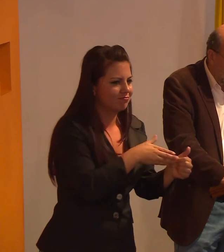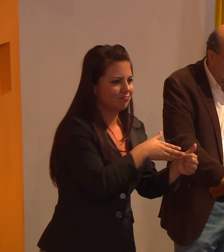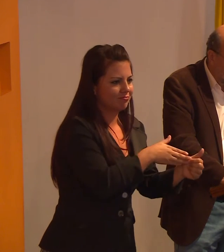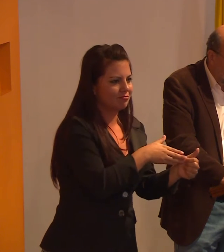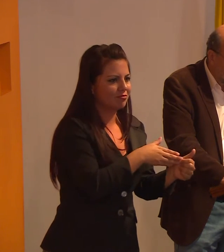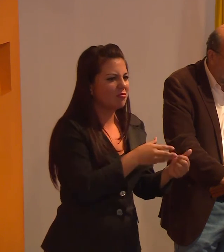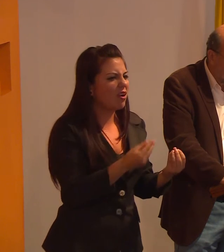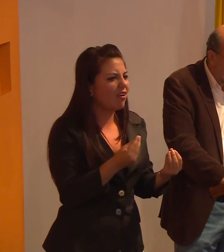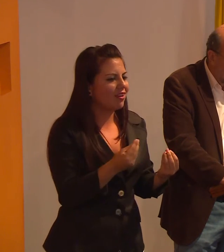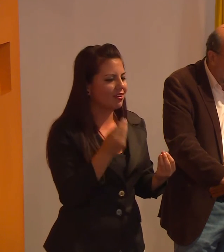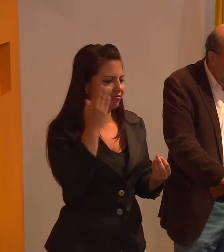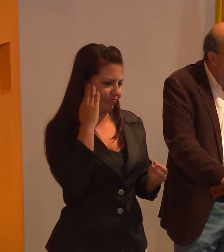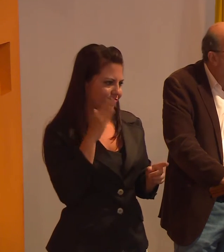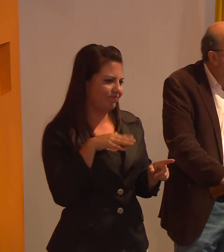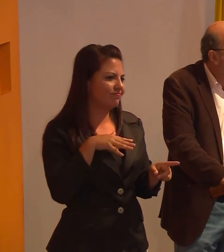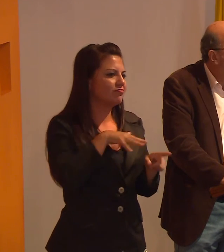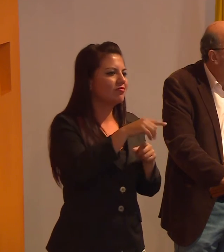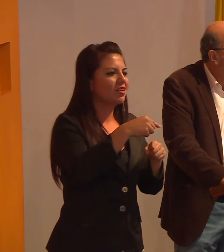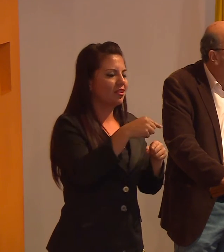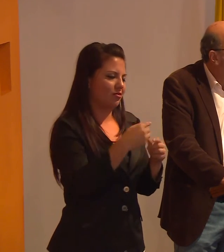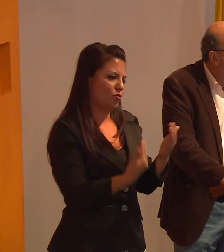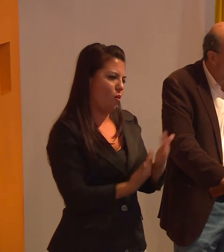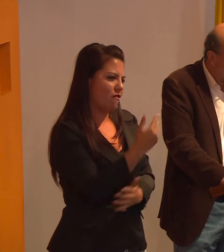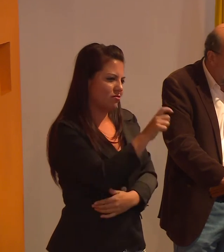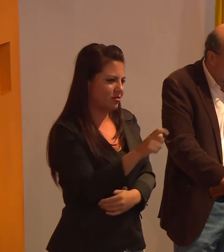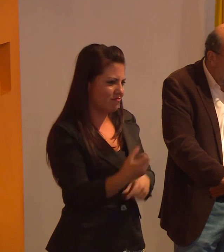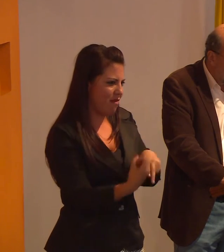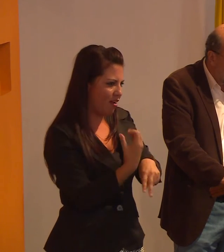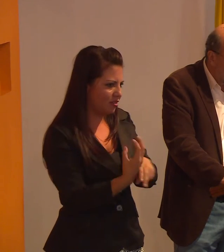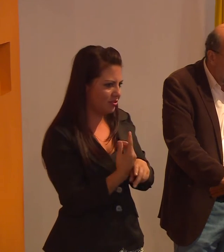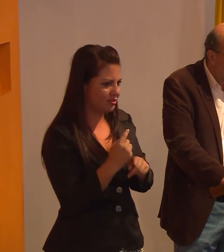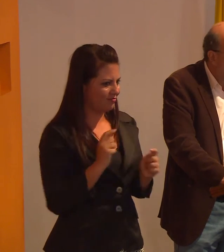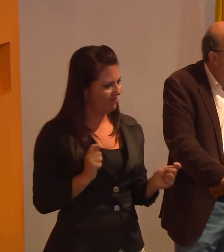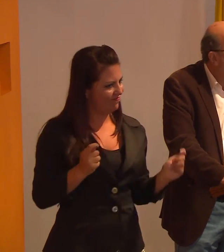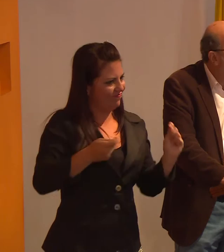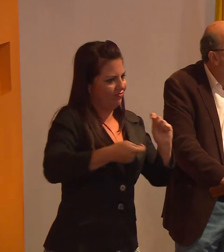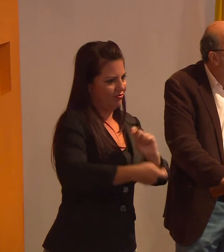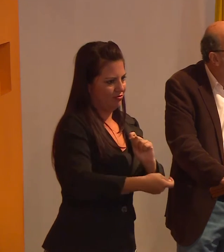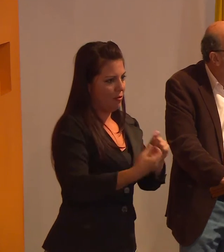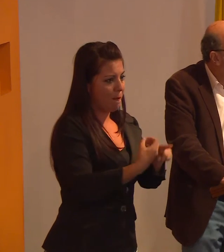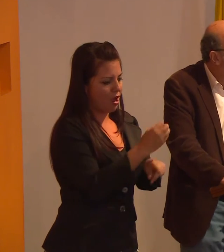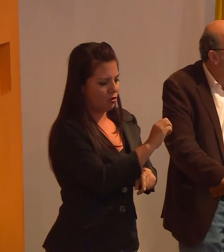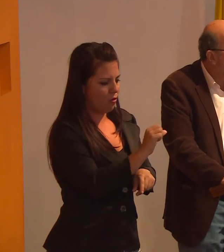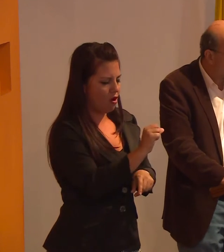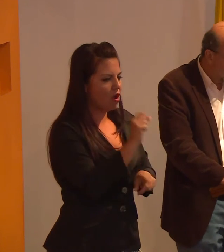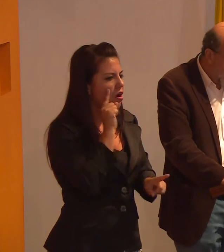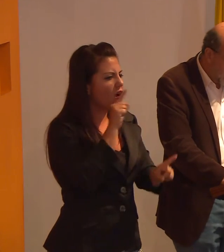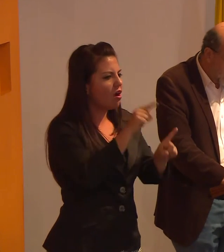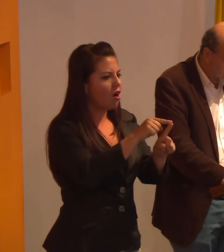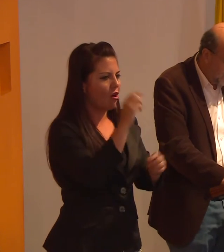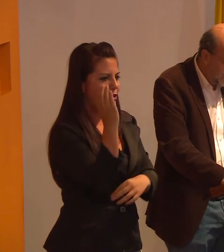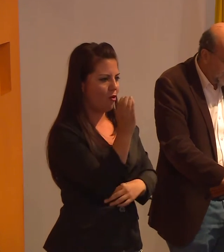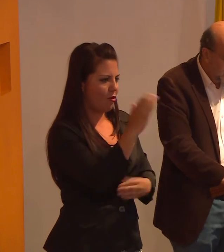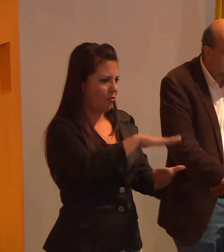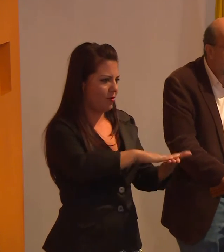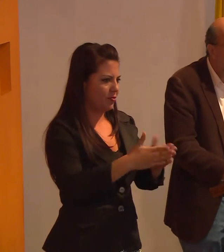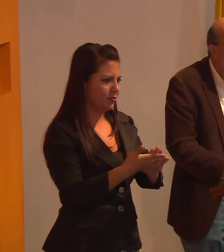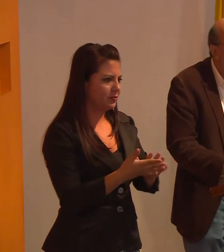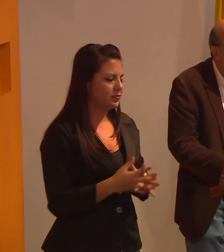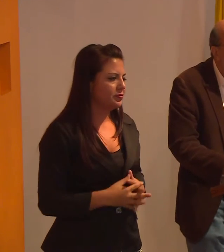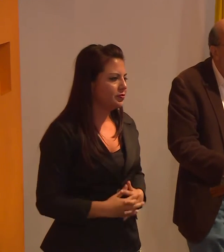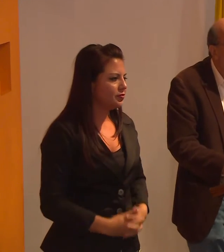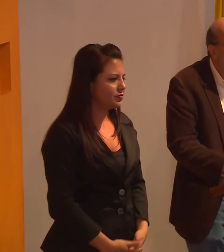nuevas generaciones de maestros y maestras para una Colombia en paz.